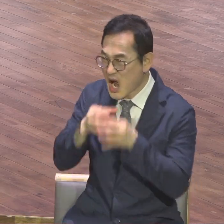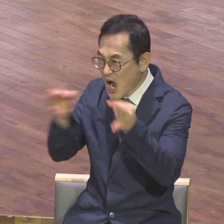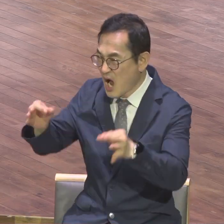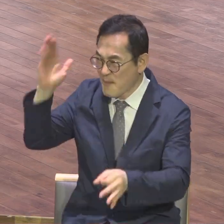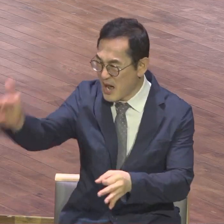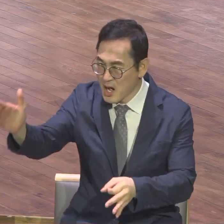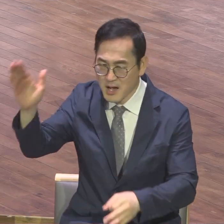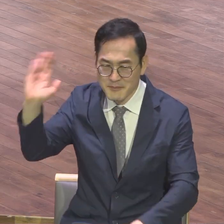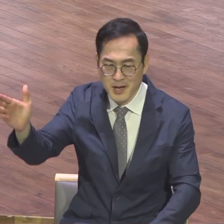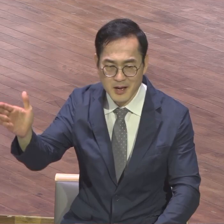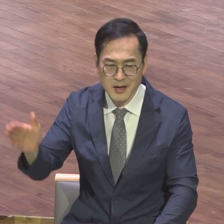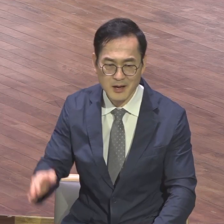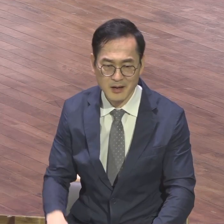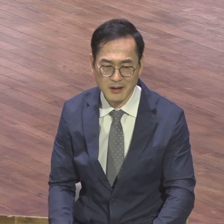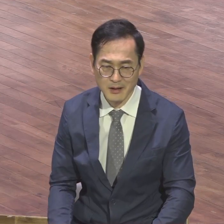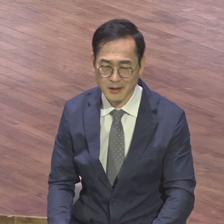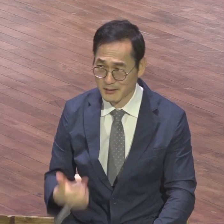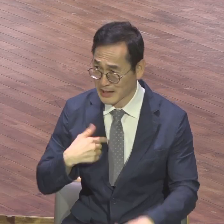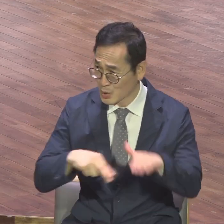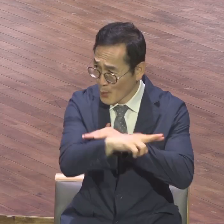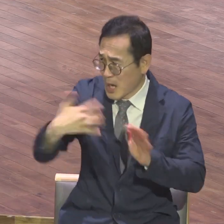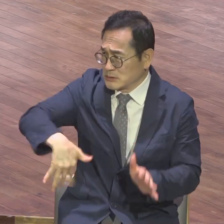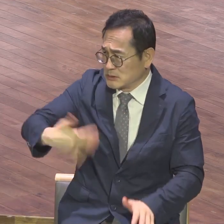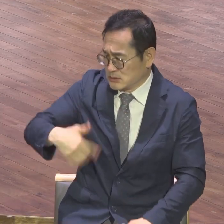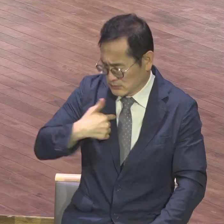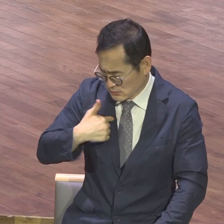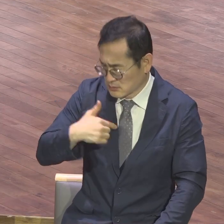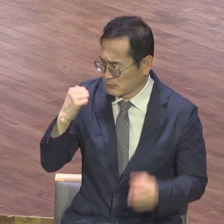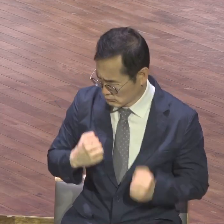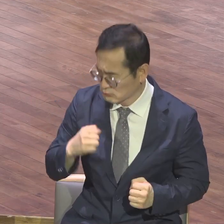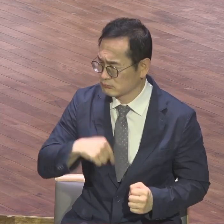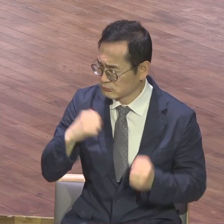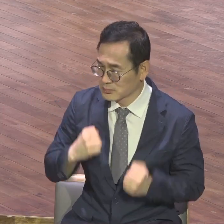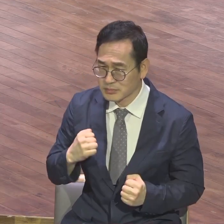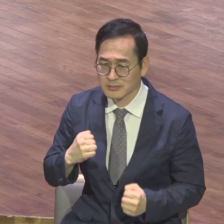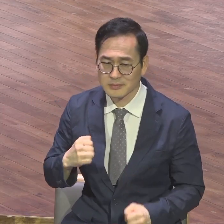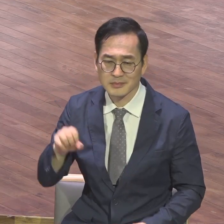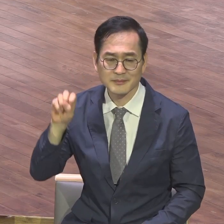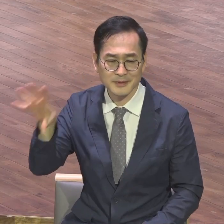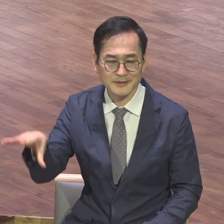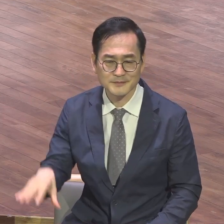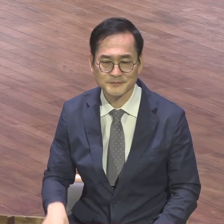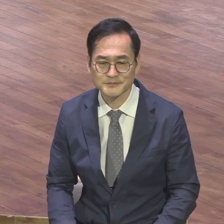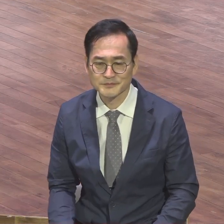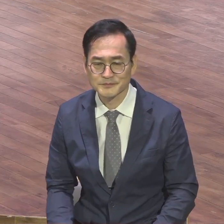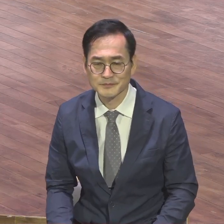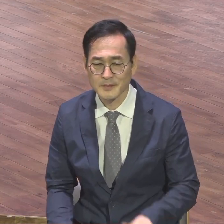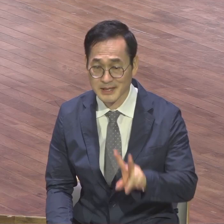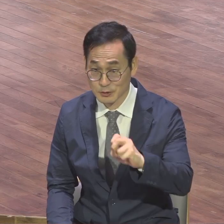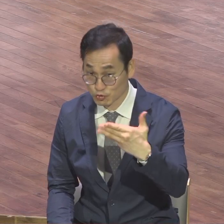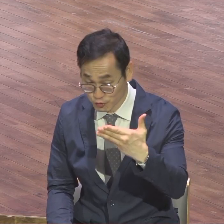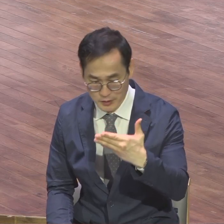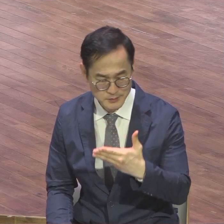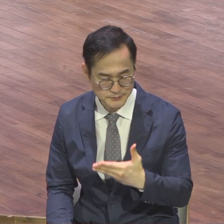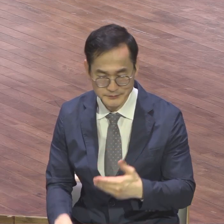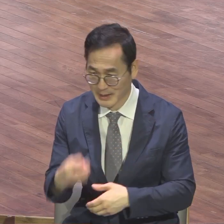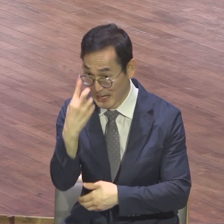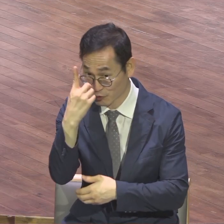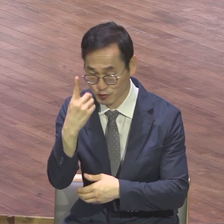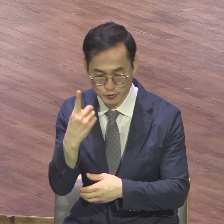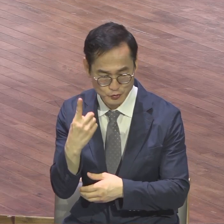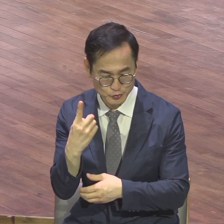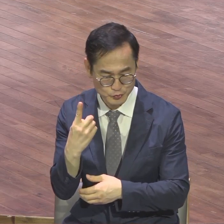지릅니다. 멈추게 만들었습니다. 자결 하지 못하도록. 자, 29절 봅니다. 간수가